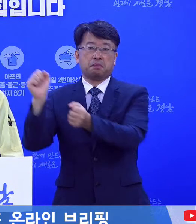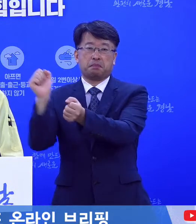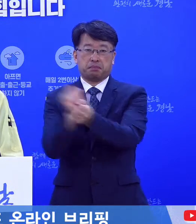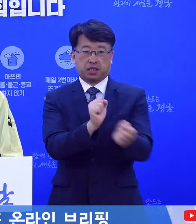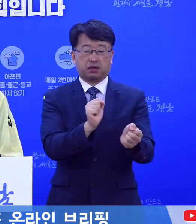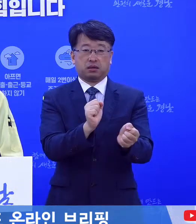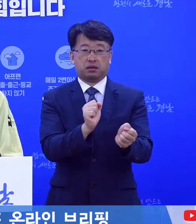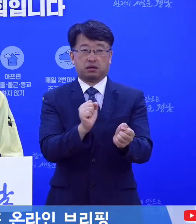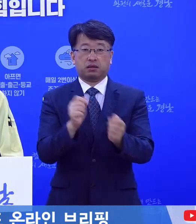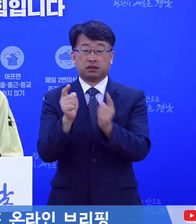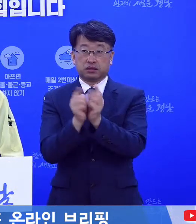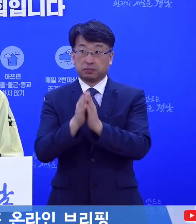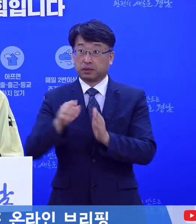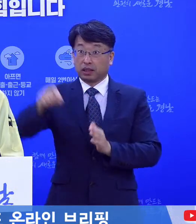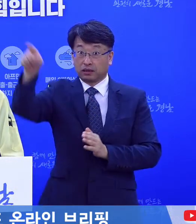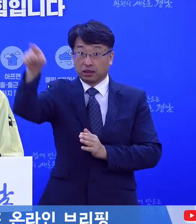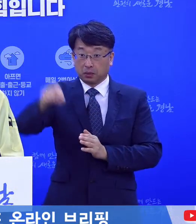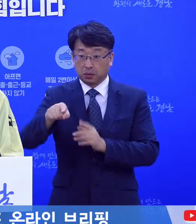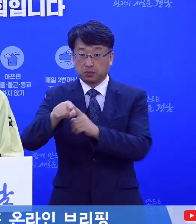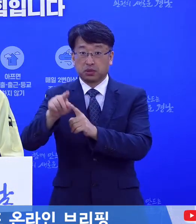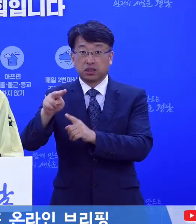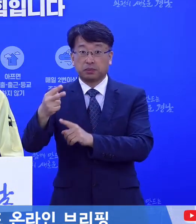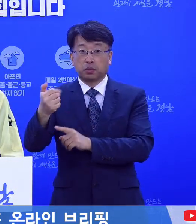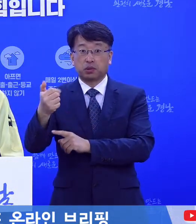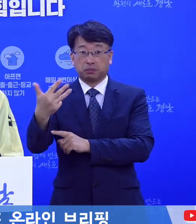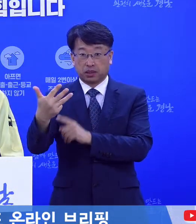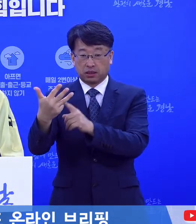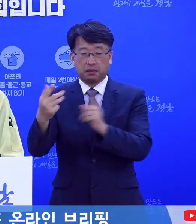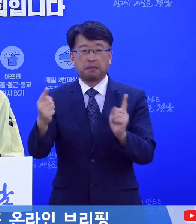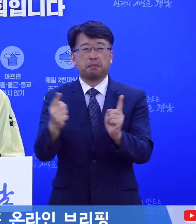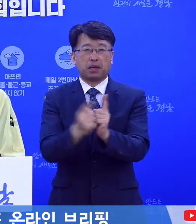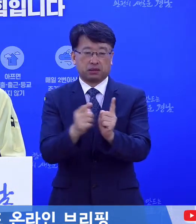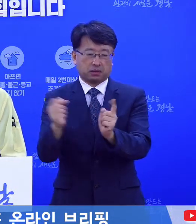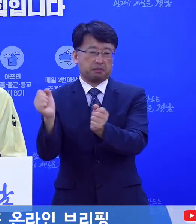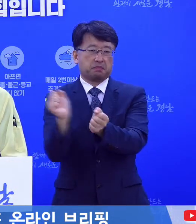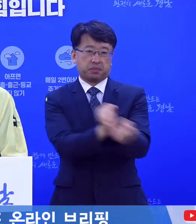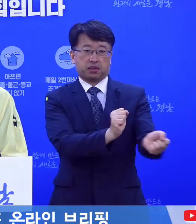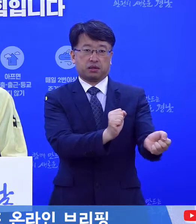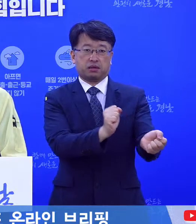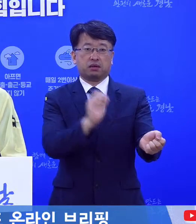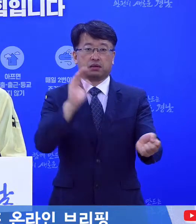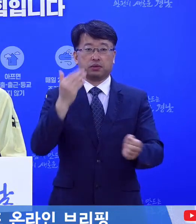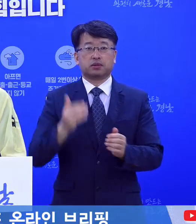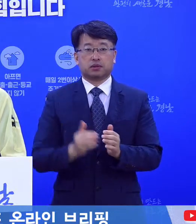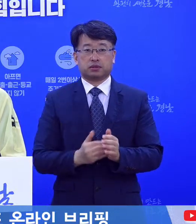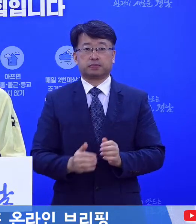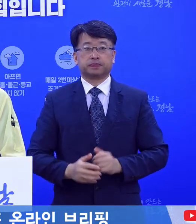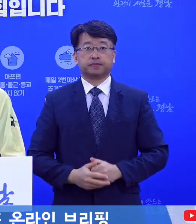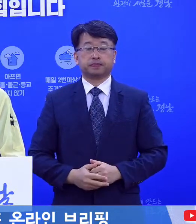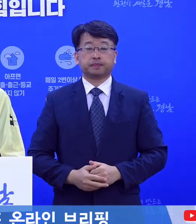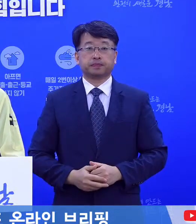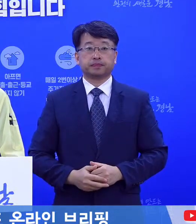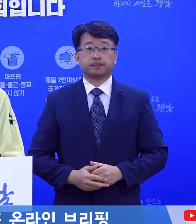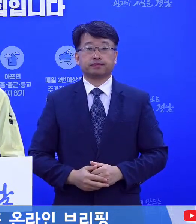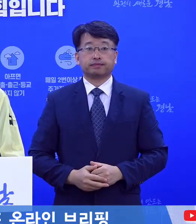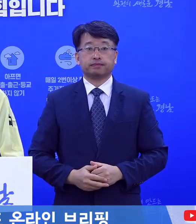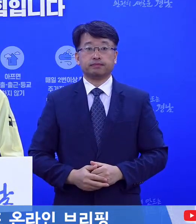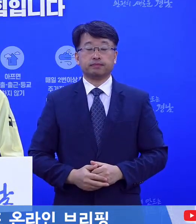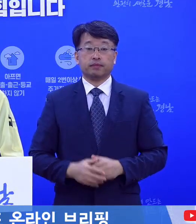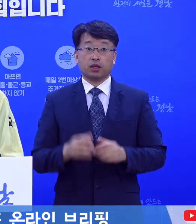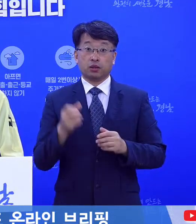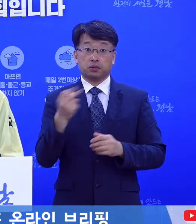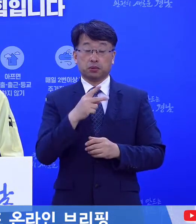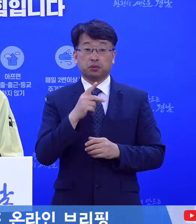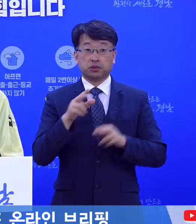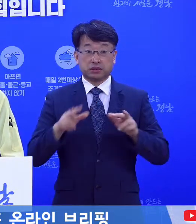261번으로 직접 참석한 경남 258번과의 접촉으로 감염된 사례입니다.